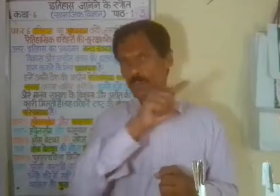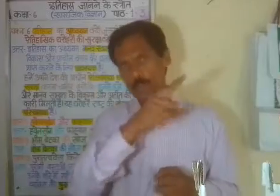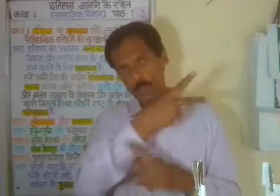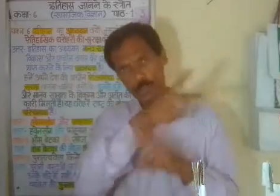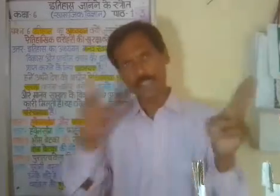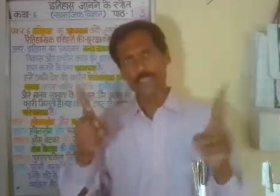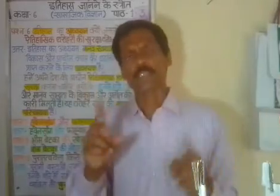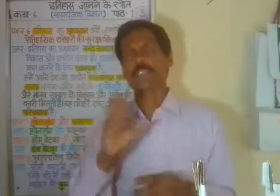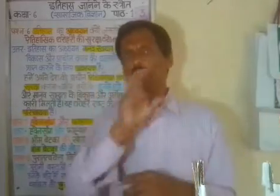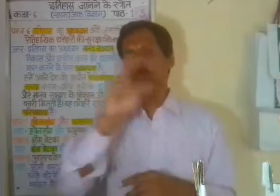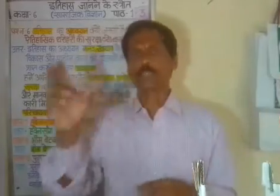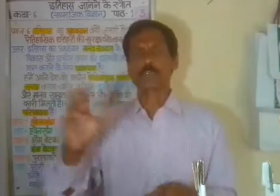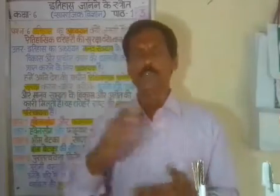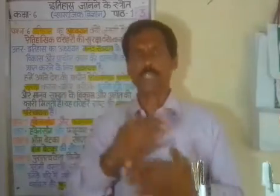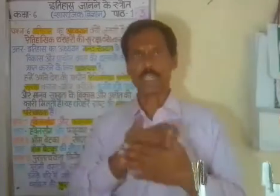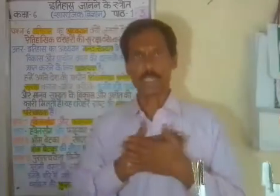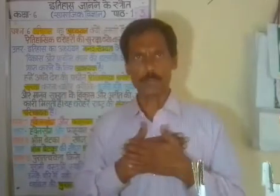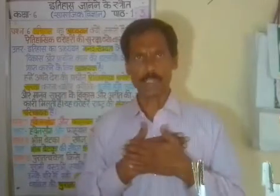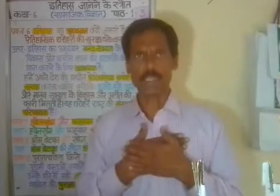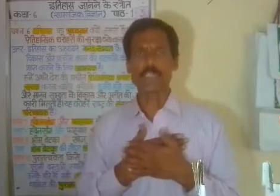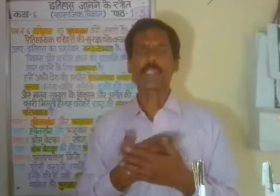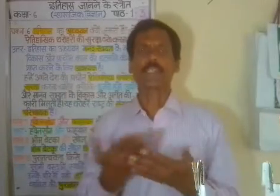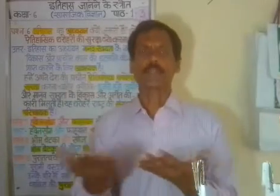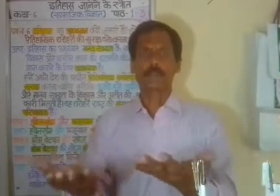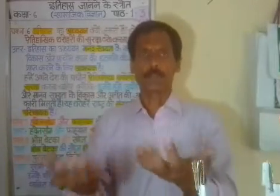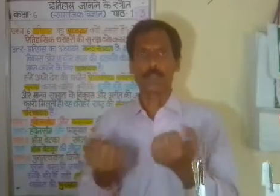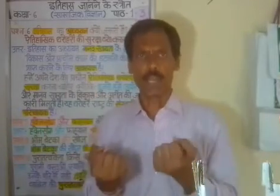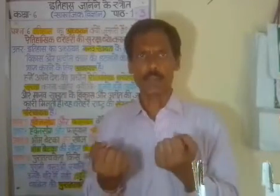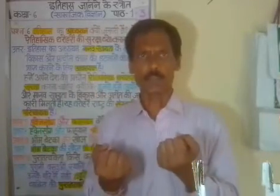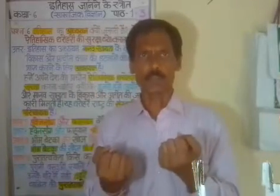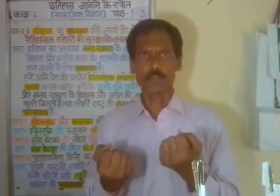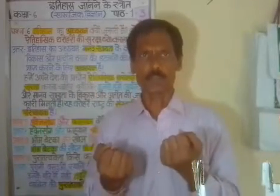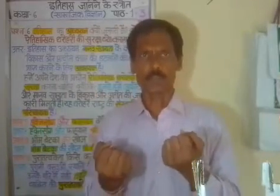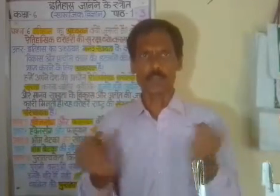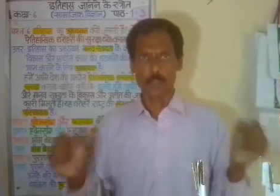जो भी वस्तुएं हमें प्राप्त